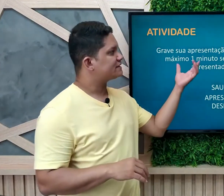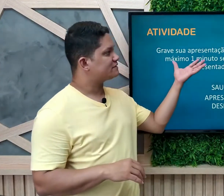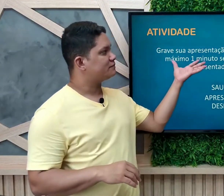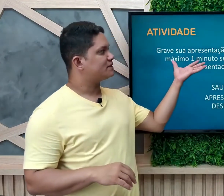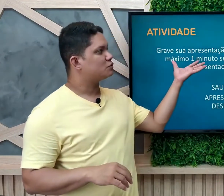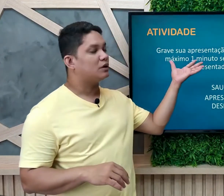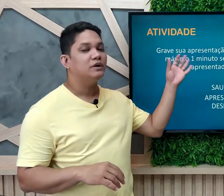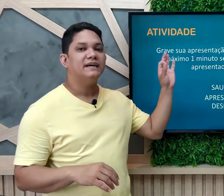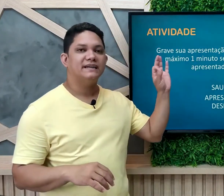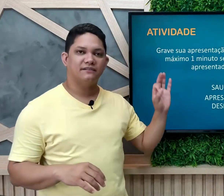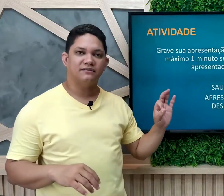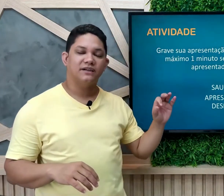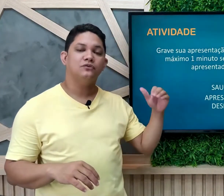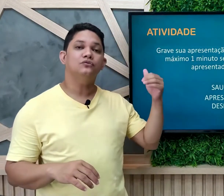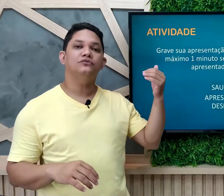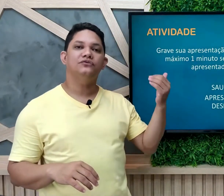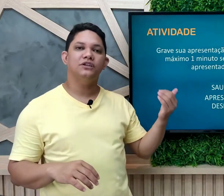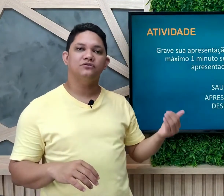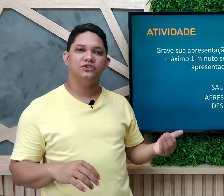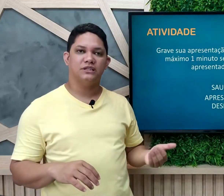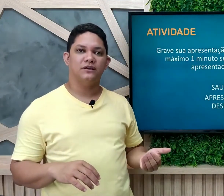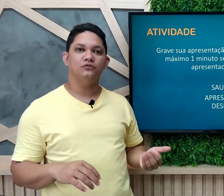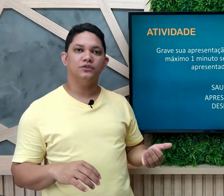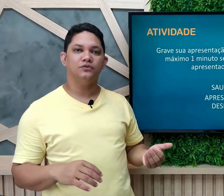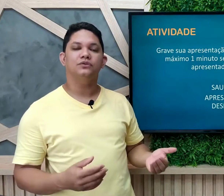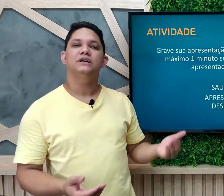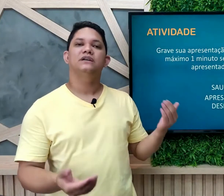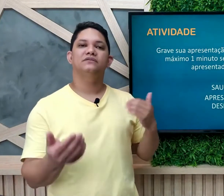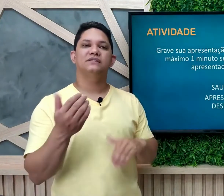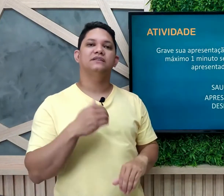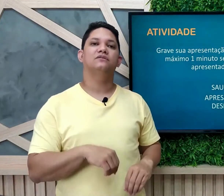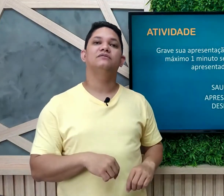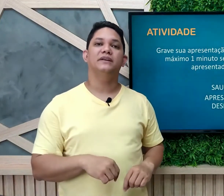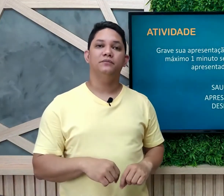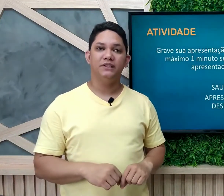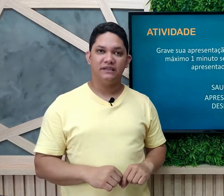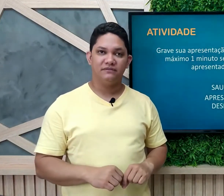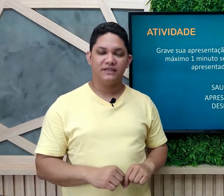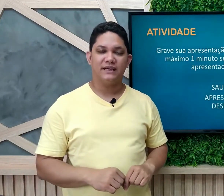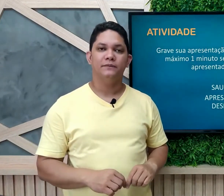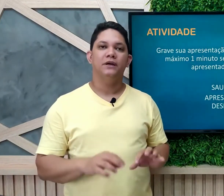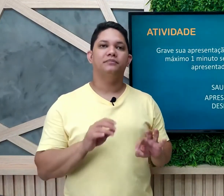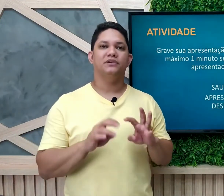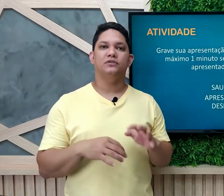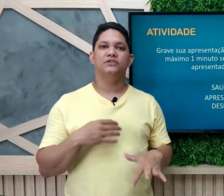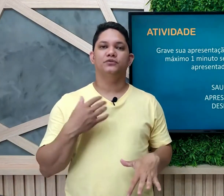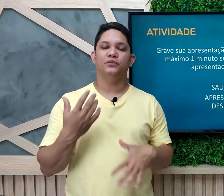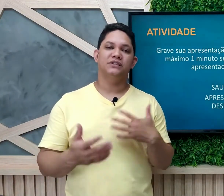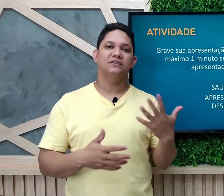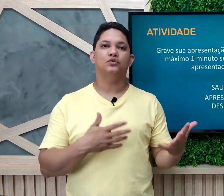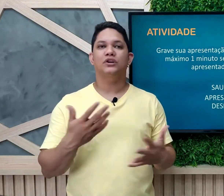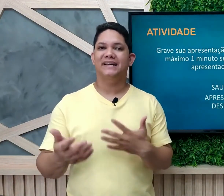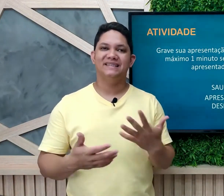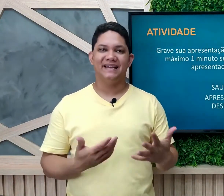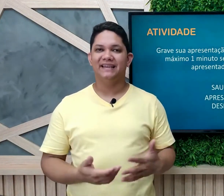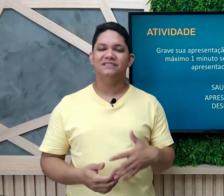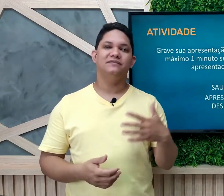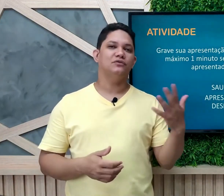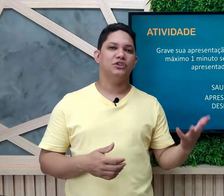apresentação pessoal, gravar um vídeo de até 1 minuto e você então vai me enviar para que a gente possa então trocar ideias e ver onde que a